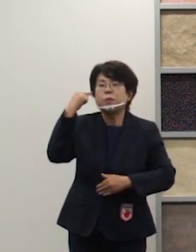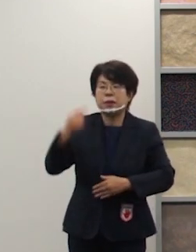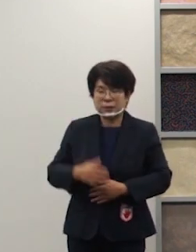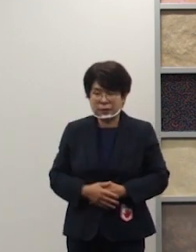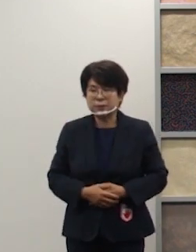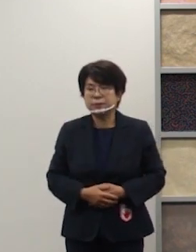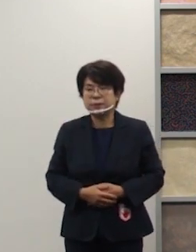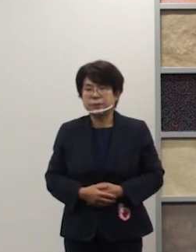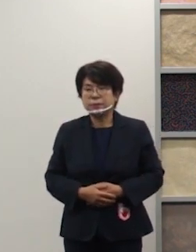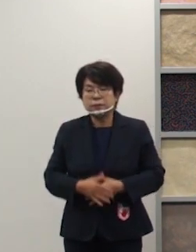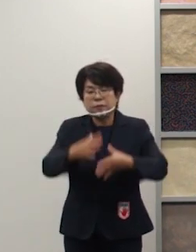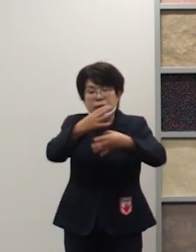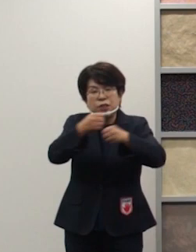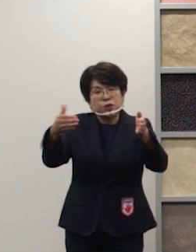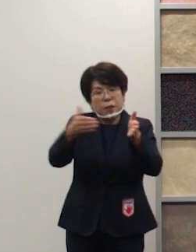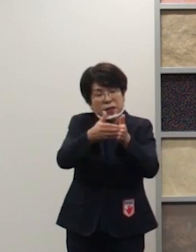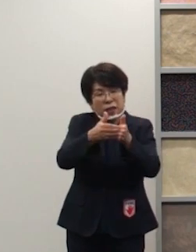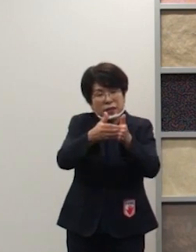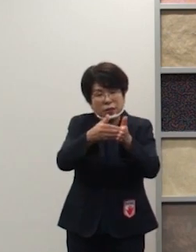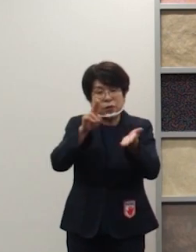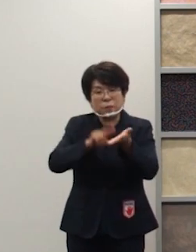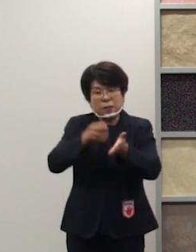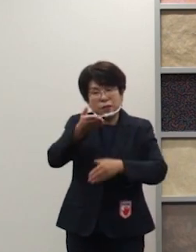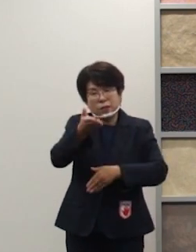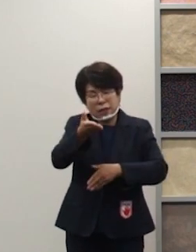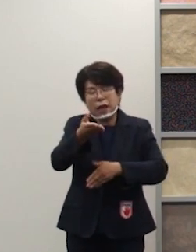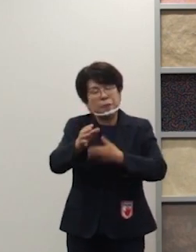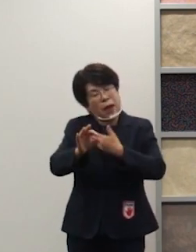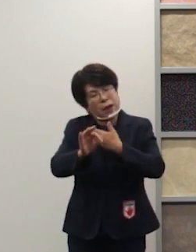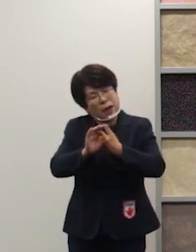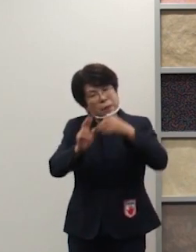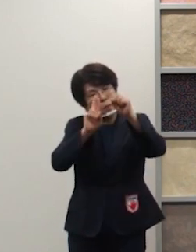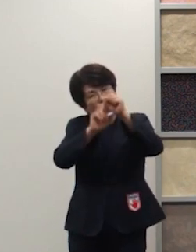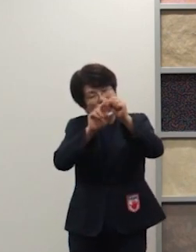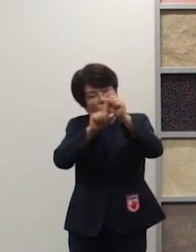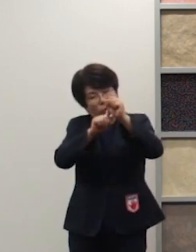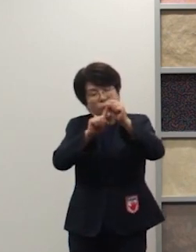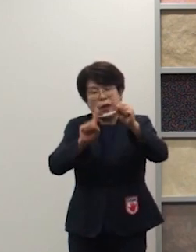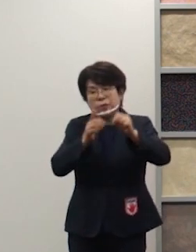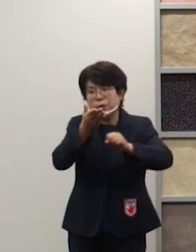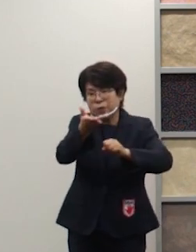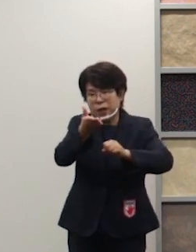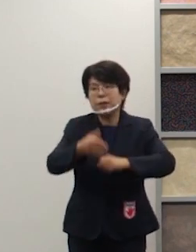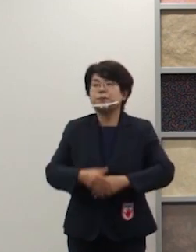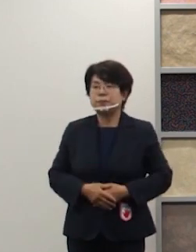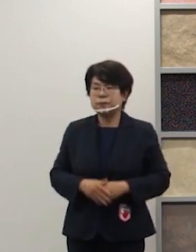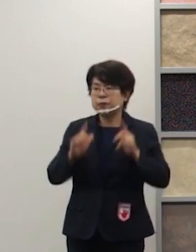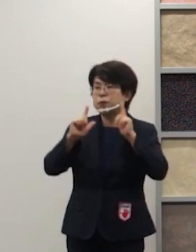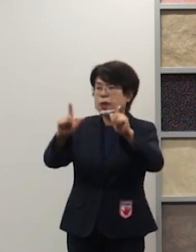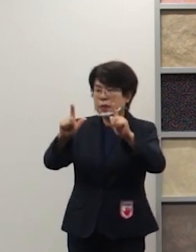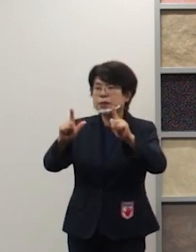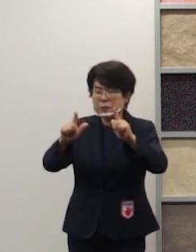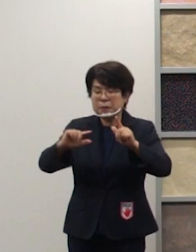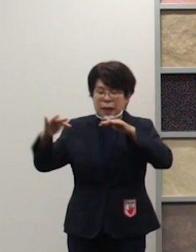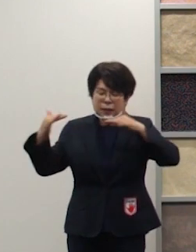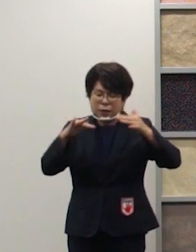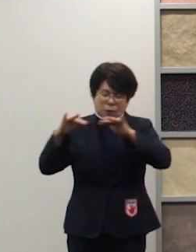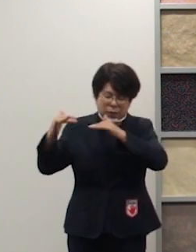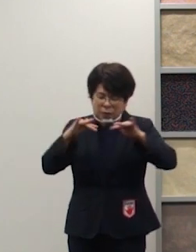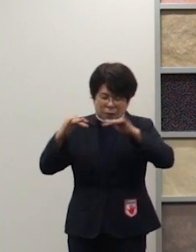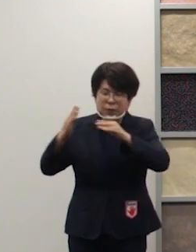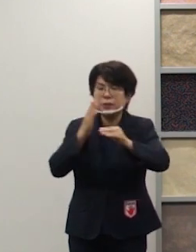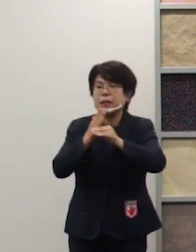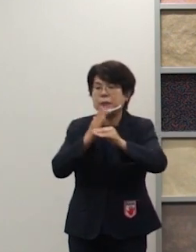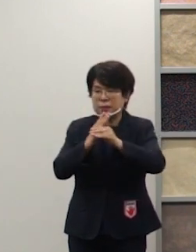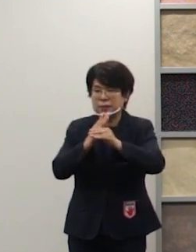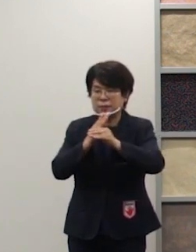とか、その目処はまだ立ってない、目標というかなんですけど、 協議が整い次第ということです。まずは病床をきち